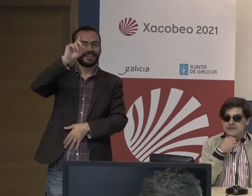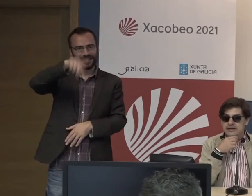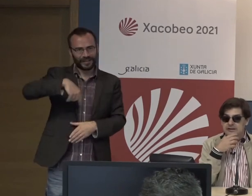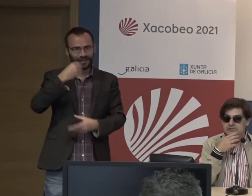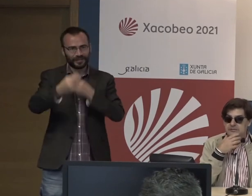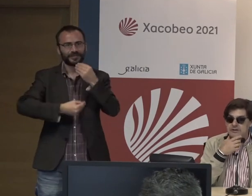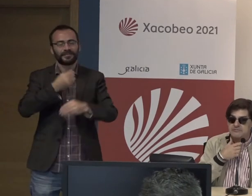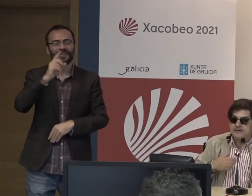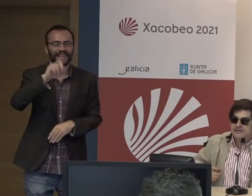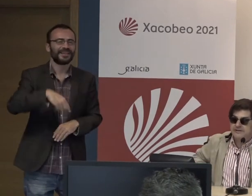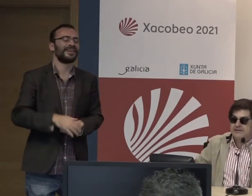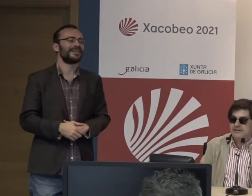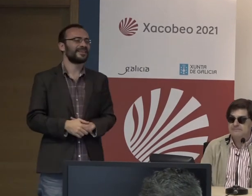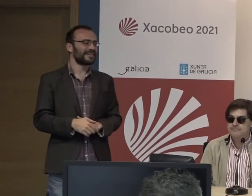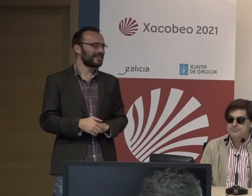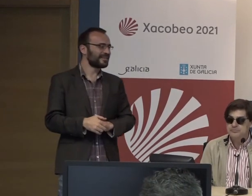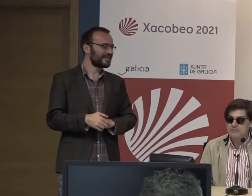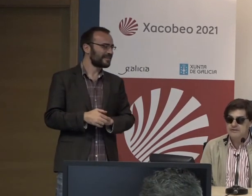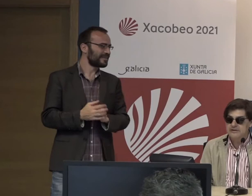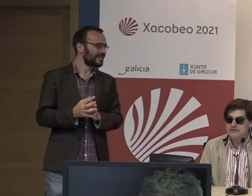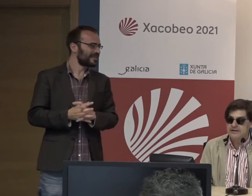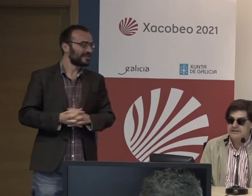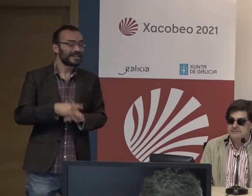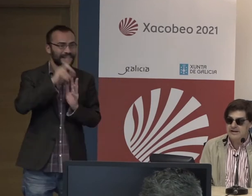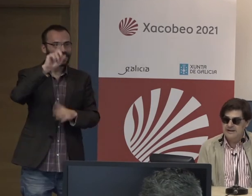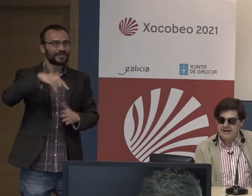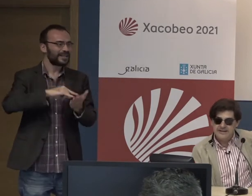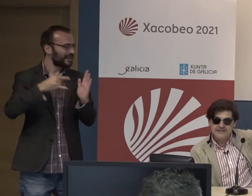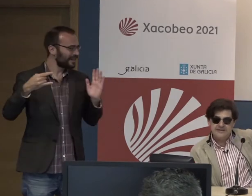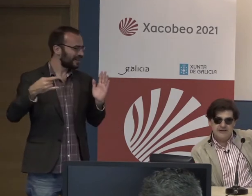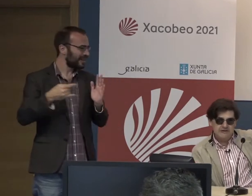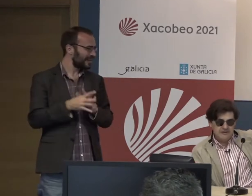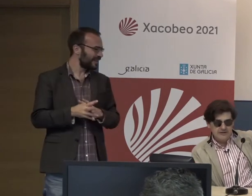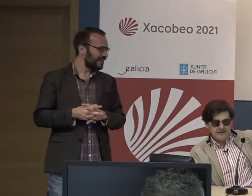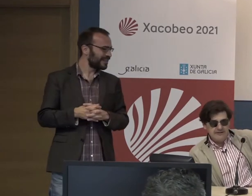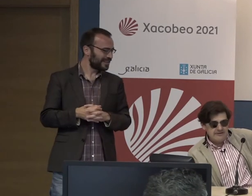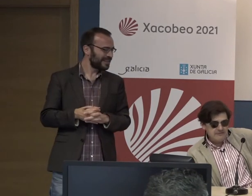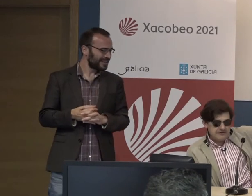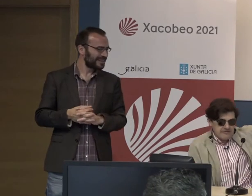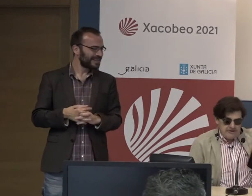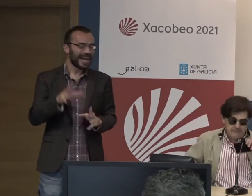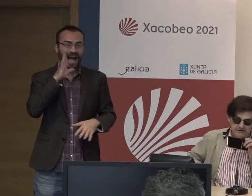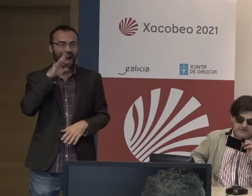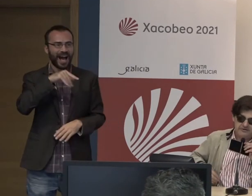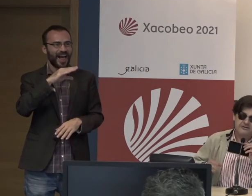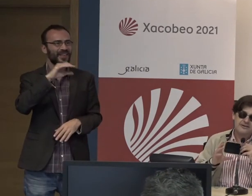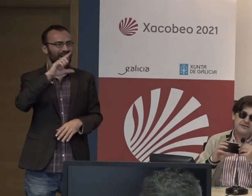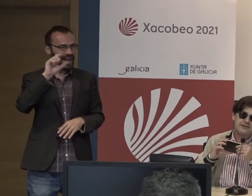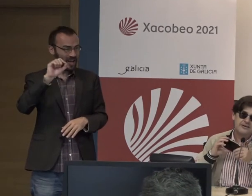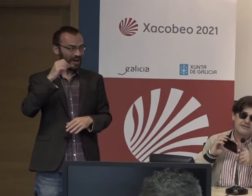Estamos charlando también muchas veces de tecnología. Mira, ahí tenéis el cero. Mira, no, pues ahora venga a